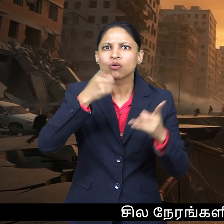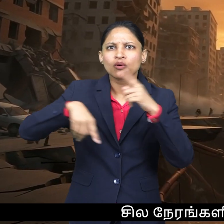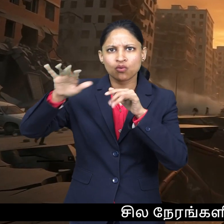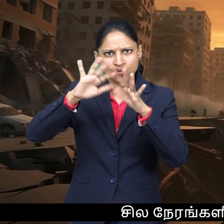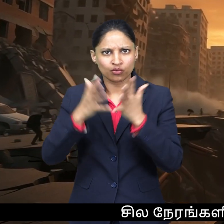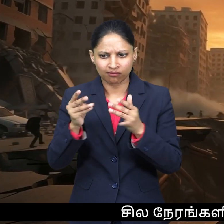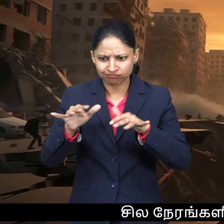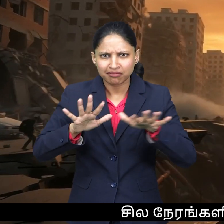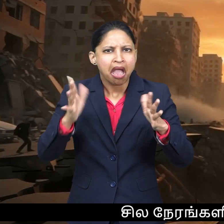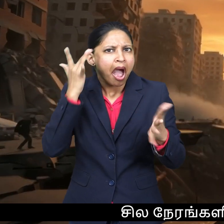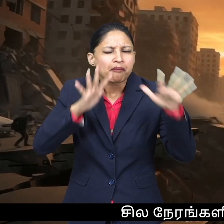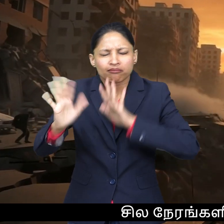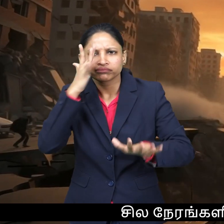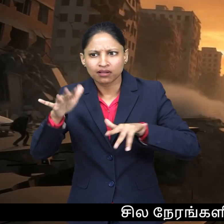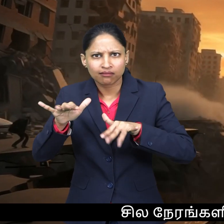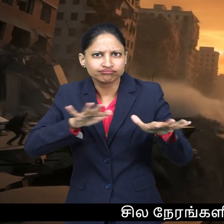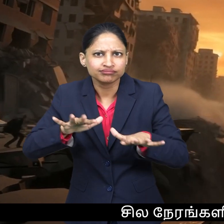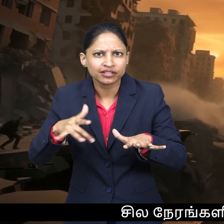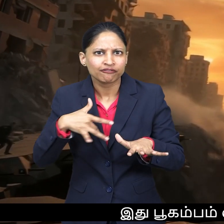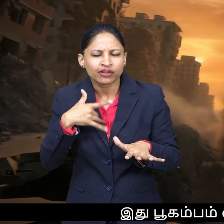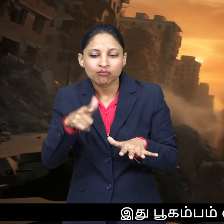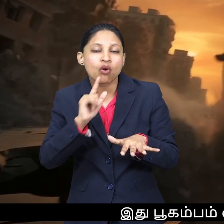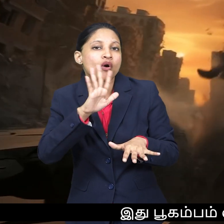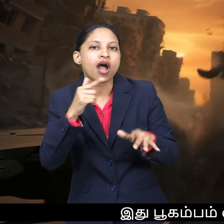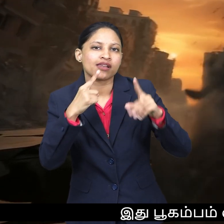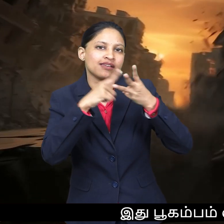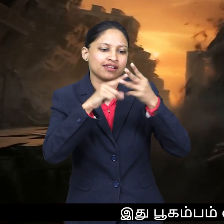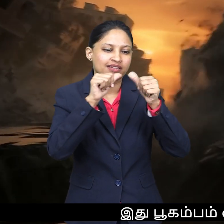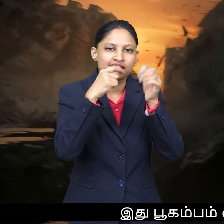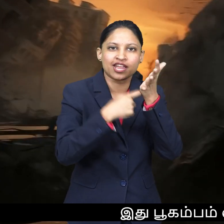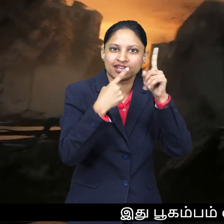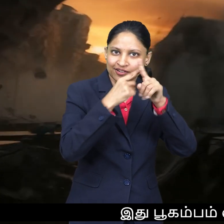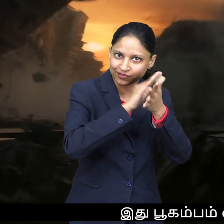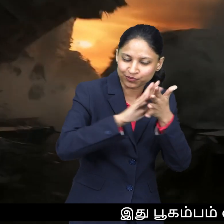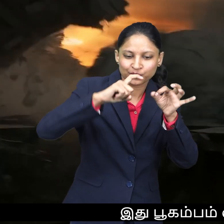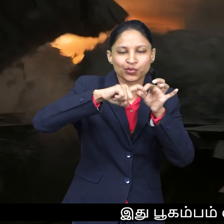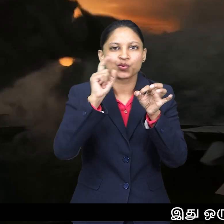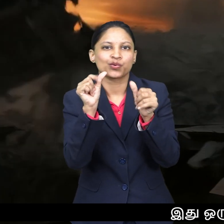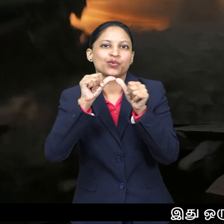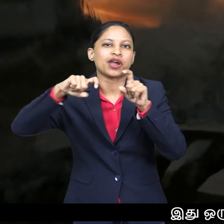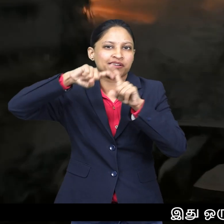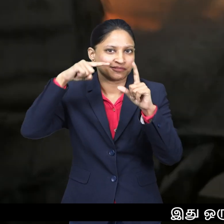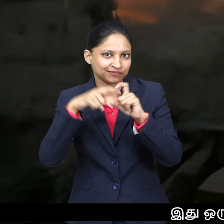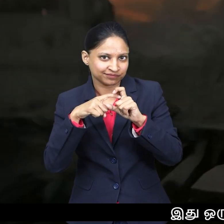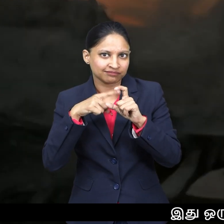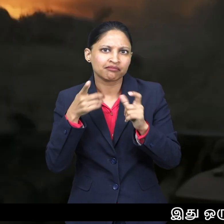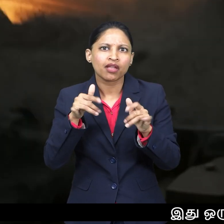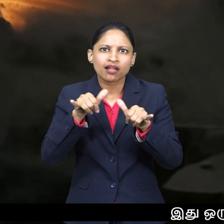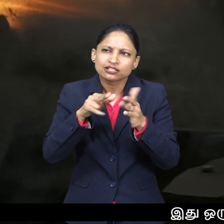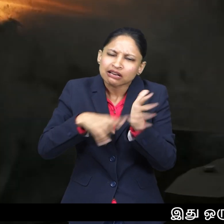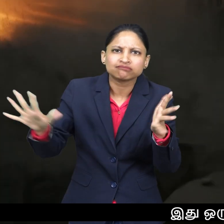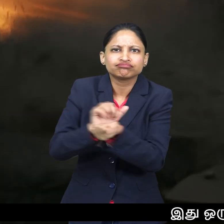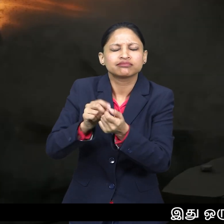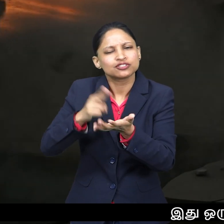சில நேரங்களில் பூமி திடீரென நடுங்கும். இது பூகம்பம் என்று அழைக்கப்படுகிறது. இது ஒரு இயற்கை